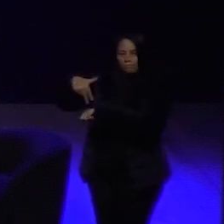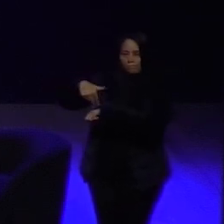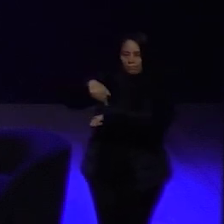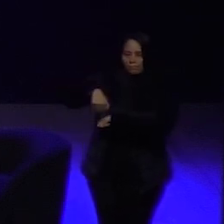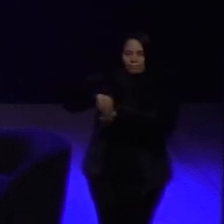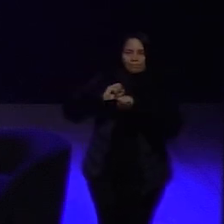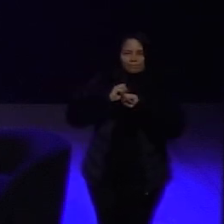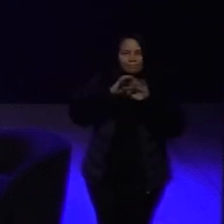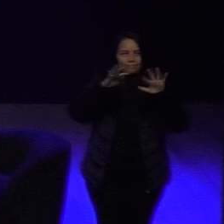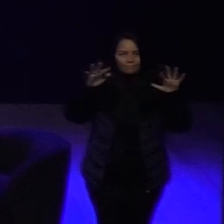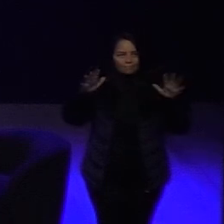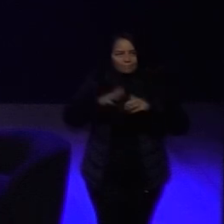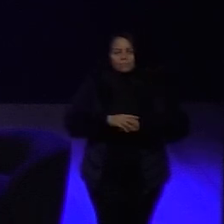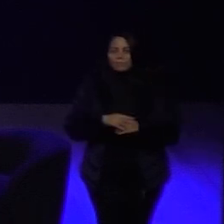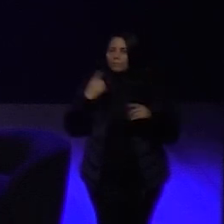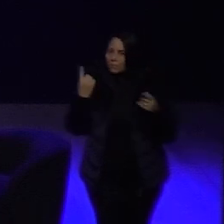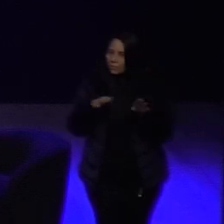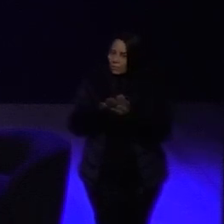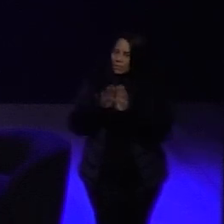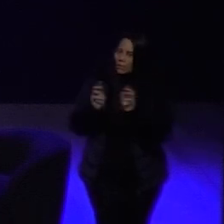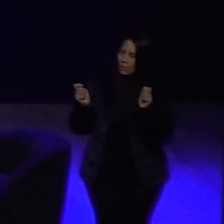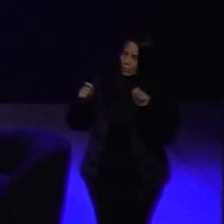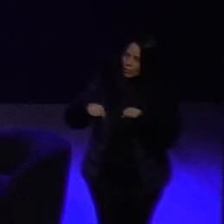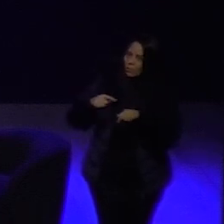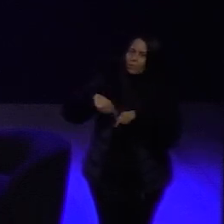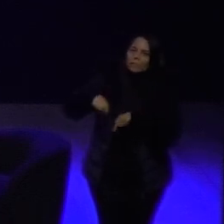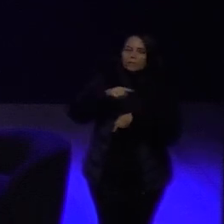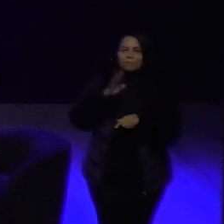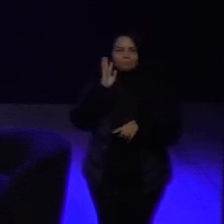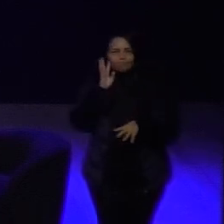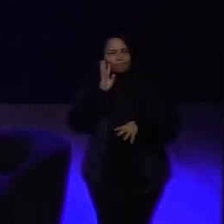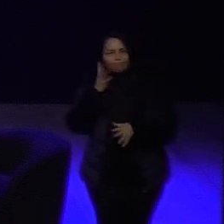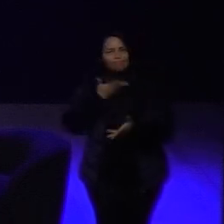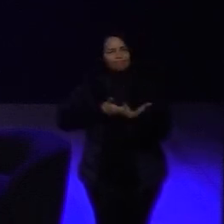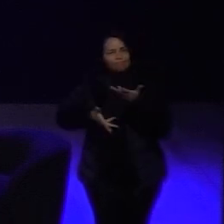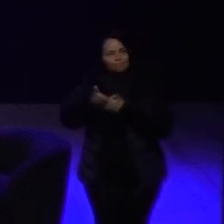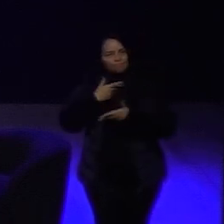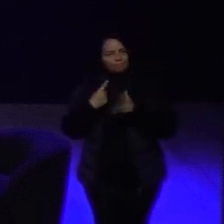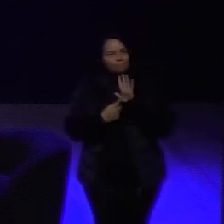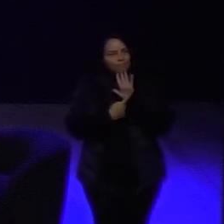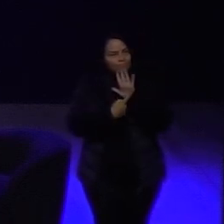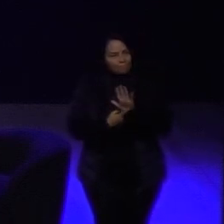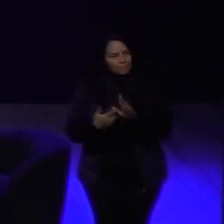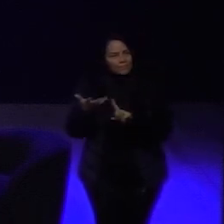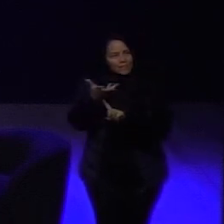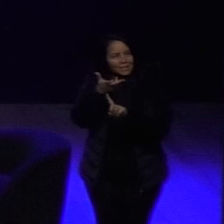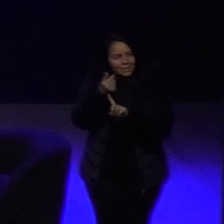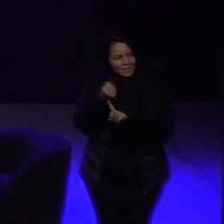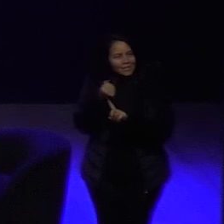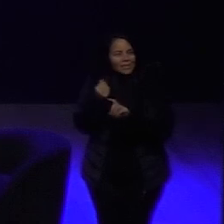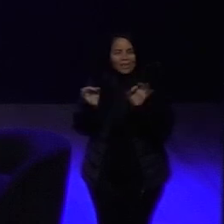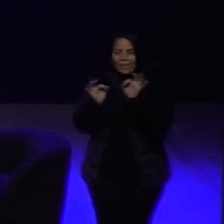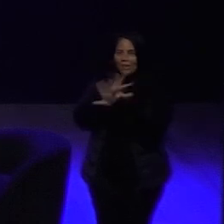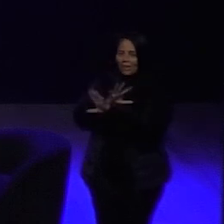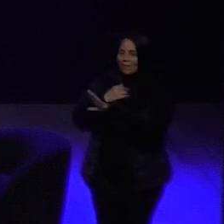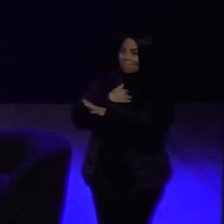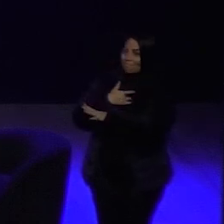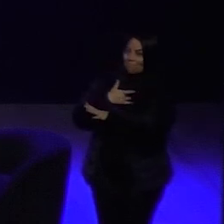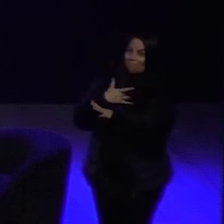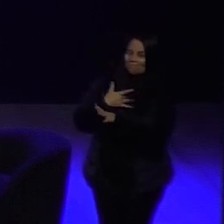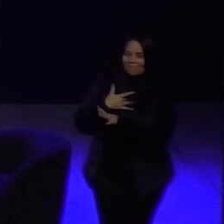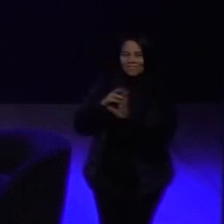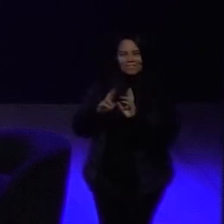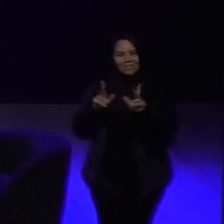que a gente possa, né, ter esse atravessamento tão legal que é, né, quando a gente vai para um espetáculo artístico e tal e sai tocado, né,